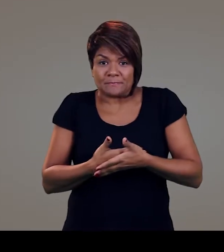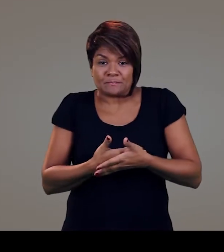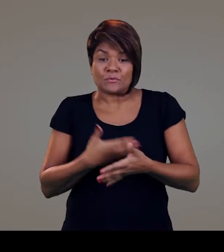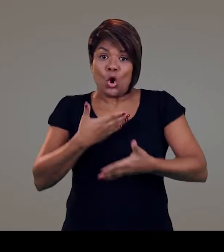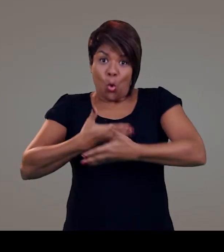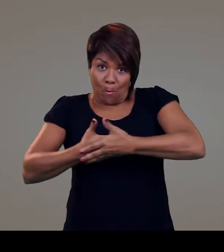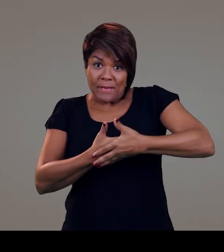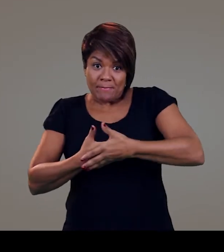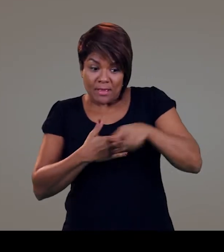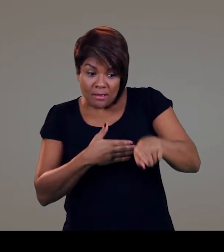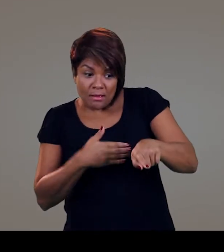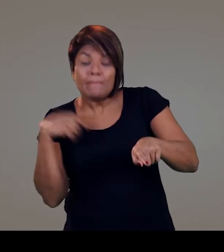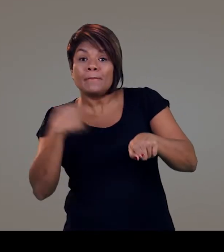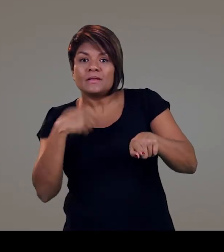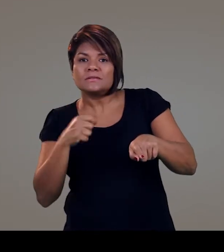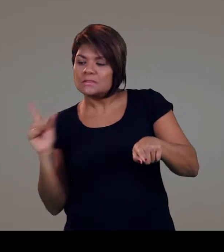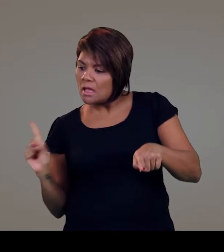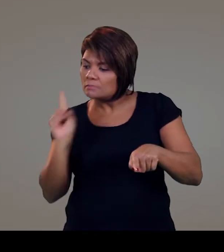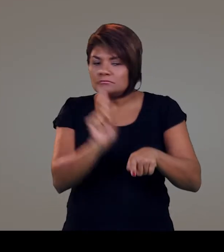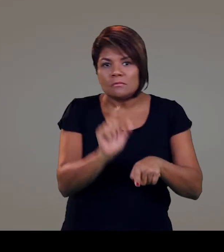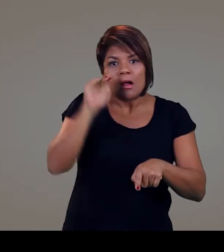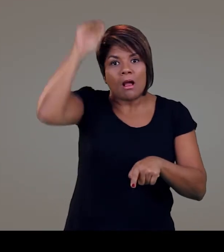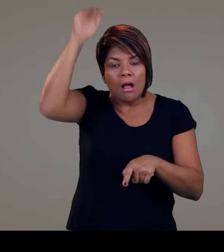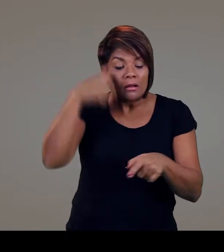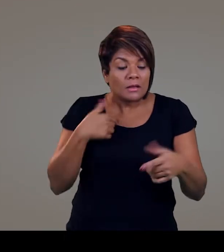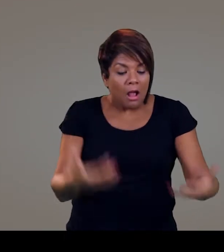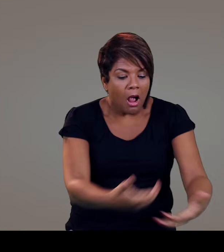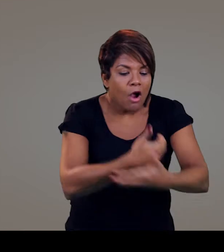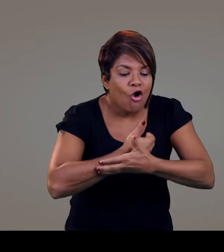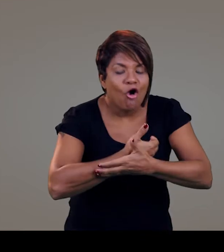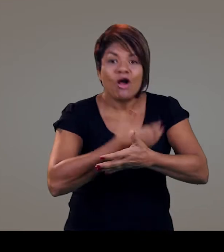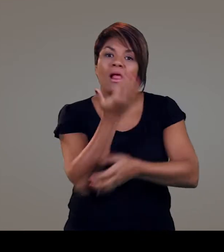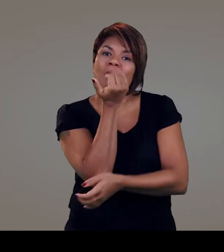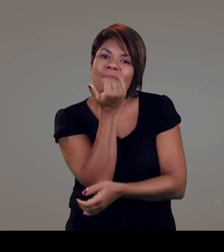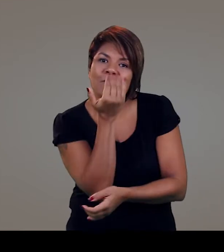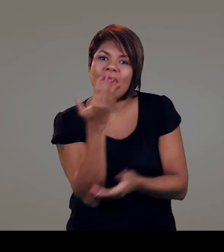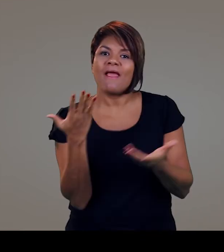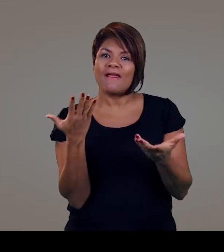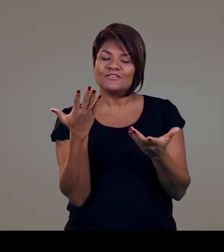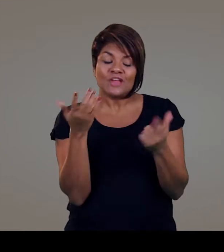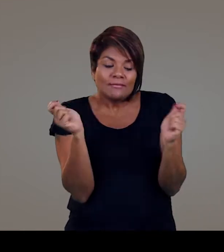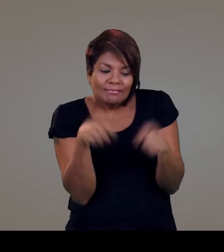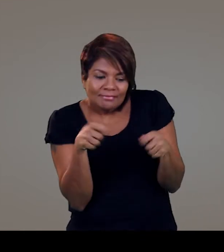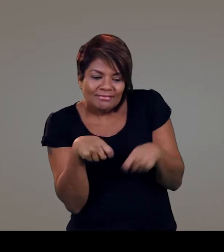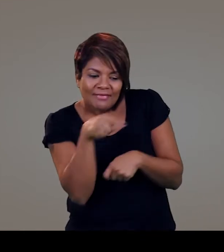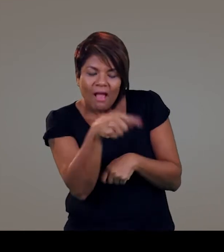que acolha, que alimente e que dê conta das suas necessidades